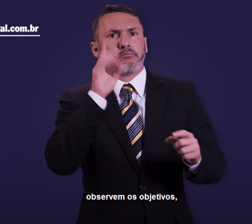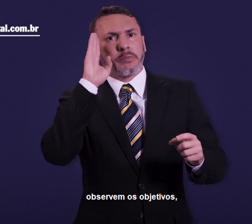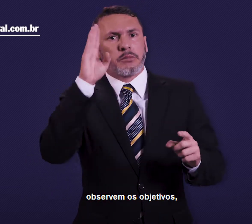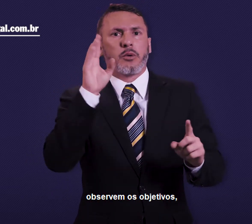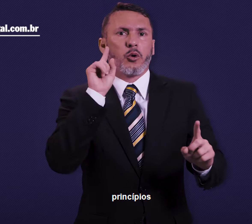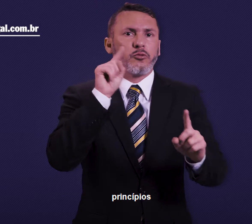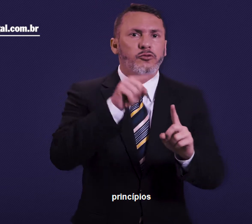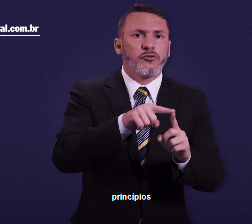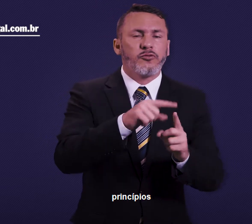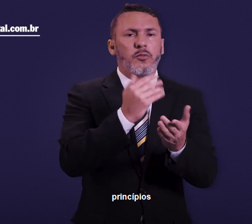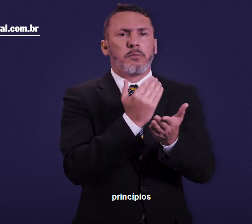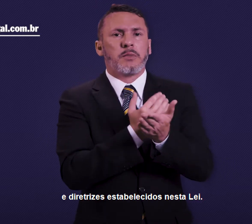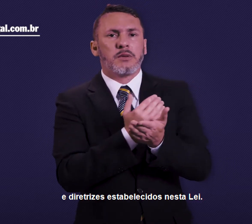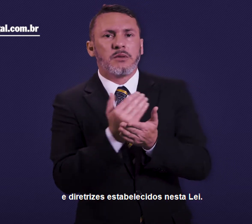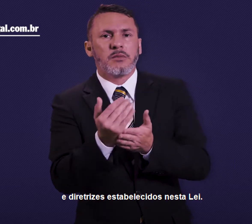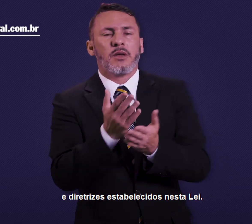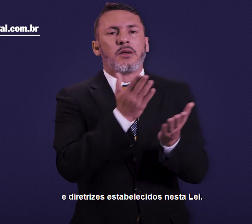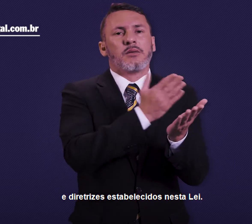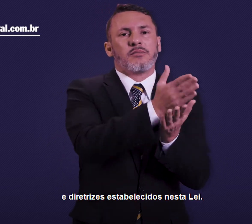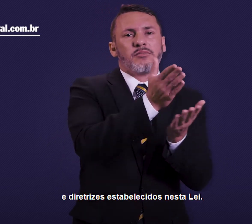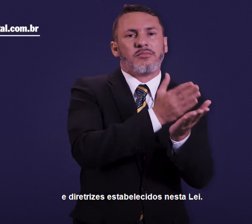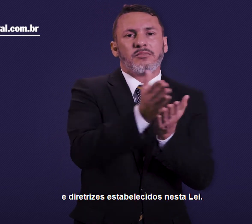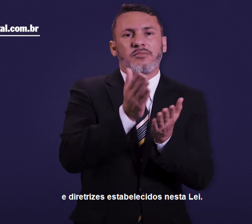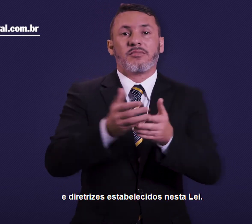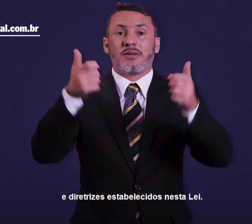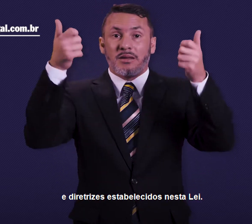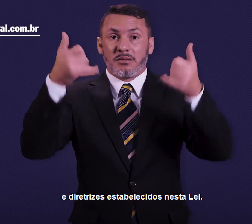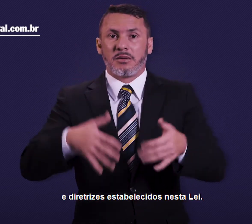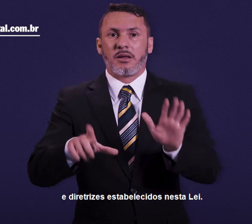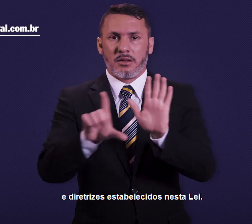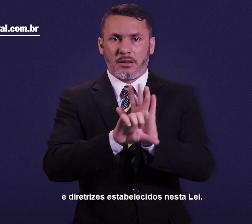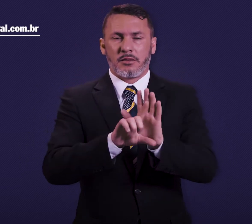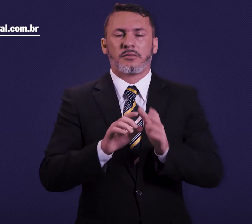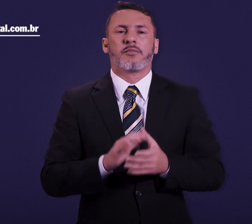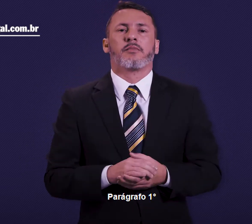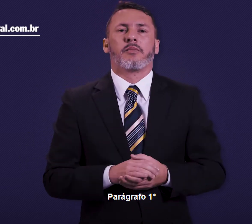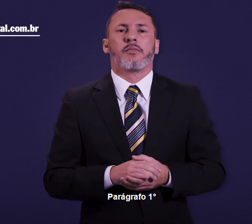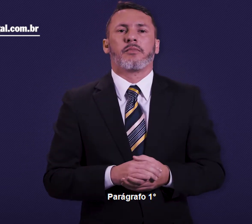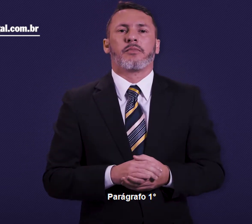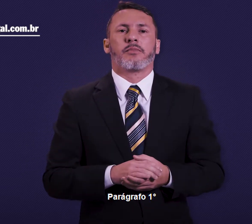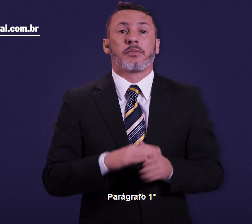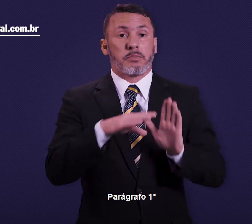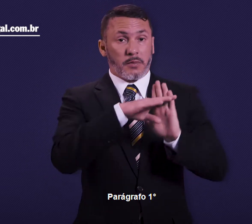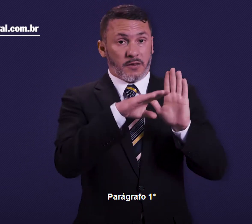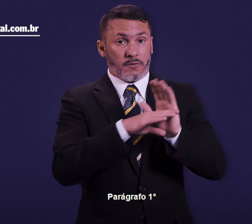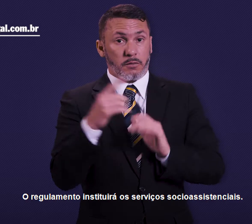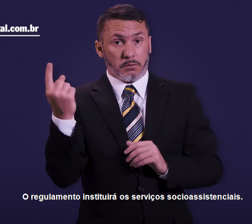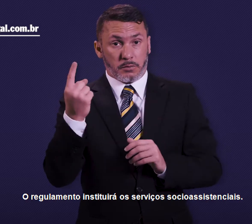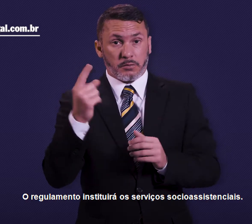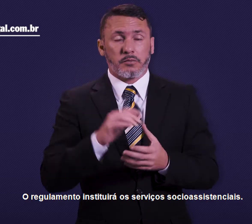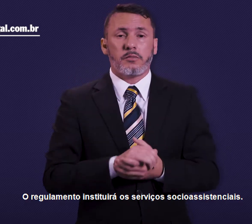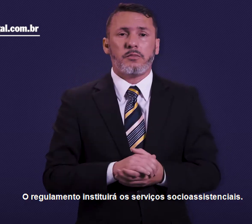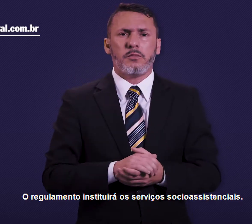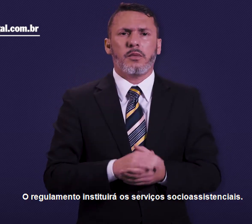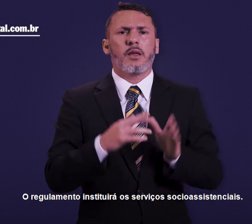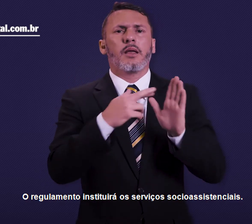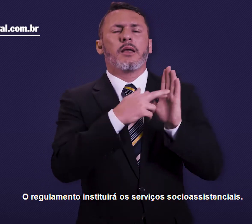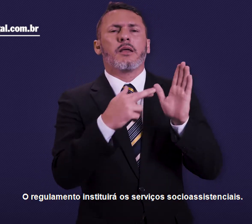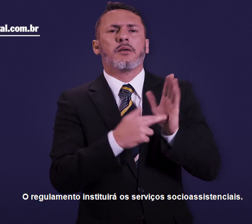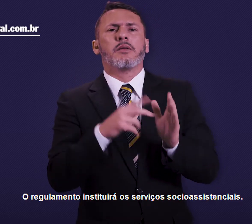os objetivos, princípios e diretrizes estabelecidos nesta lei. Parágrafo 1º. O regulamento instituirá os